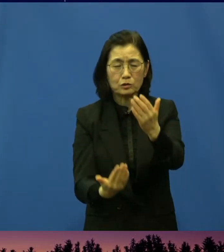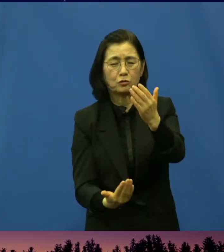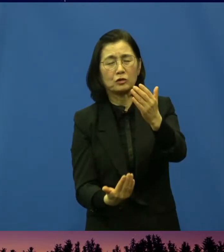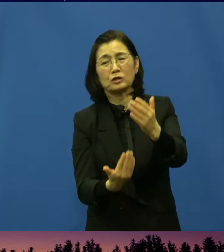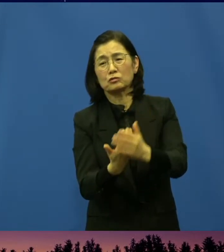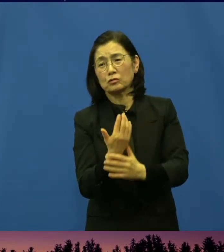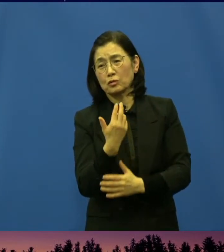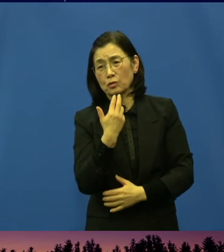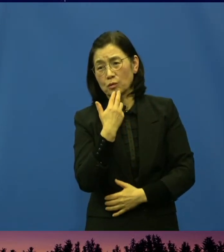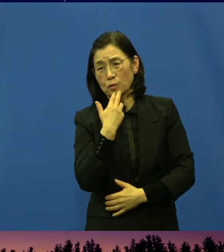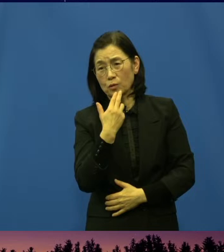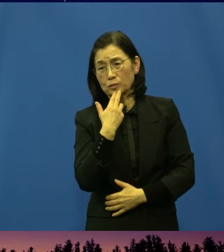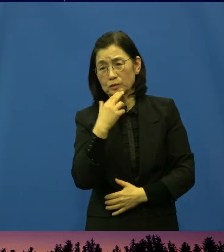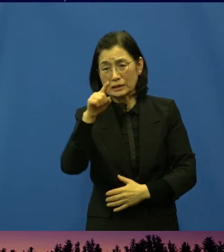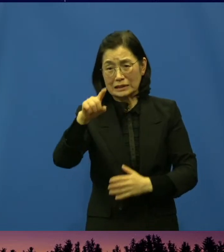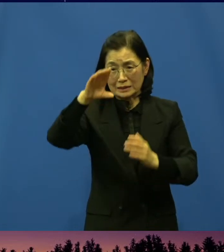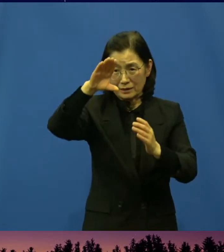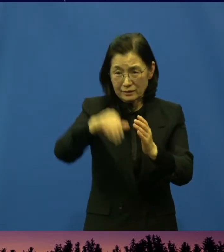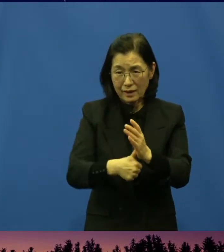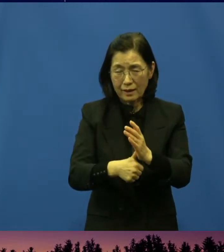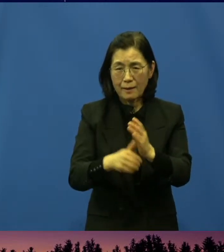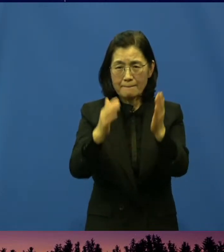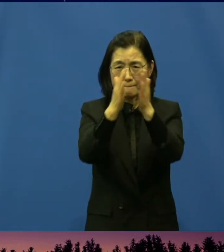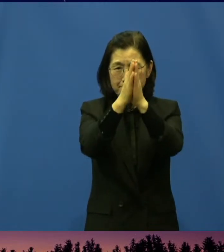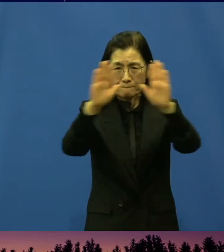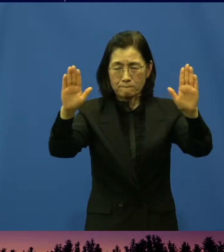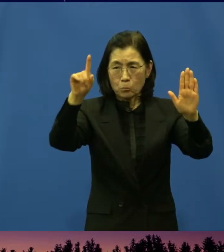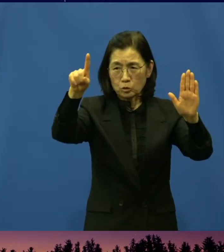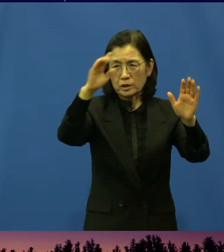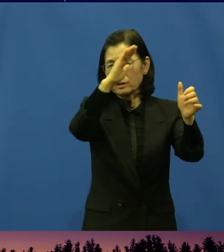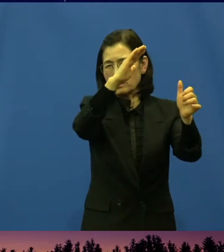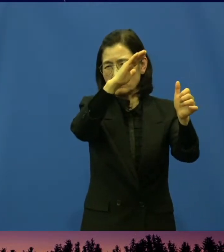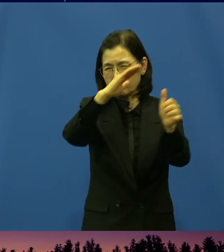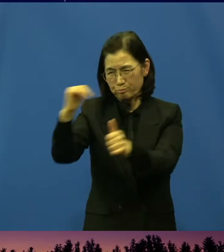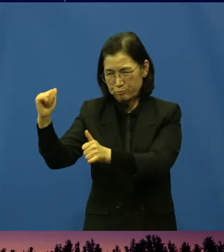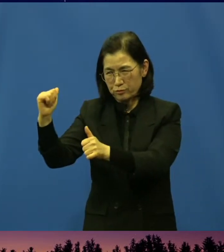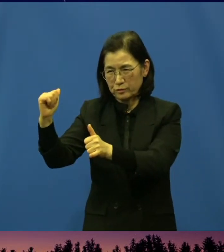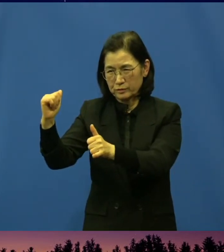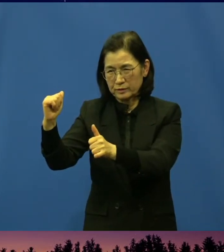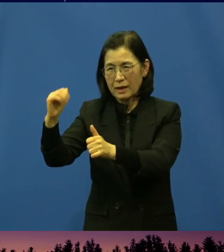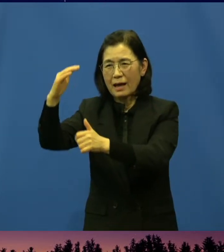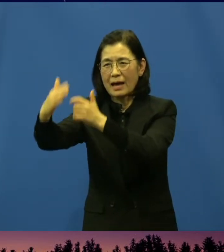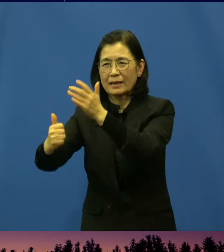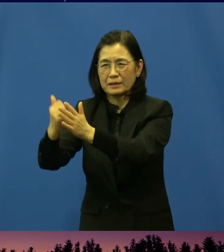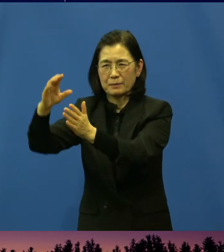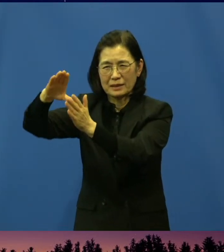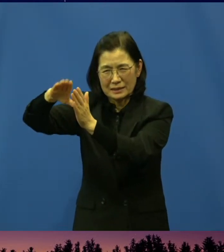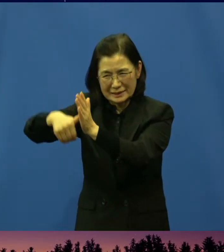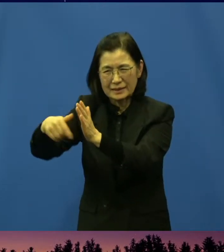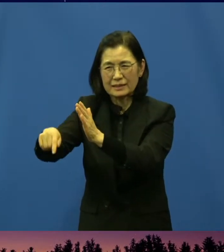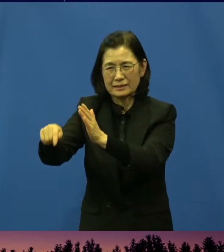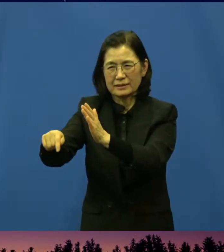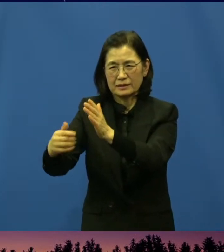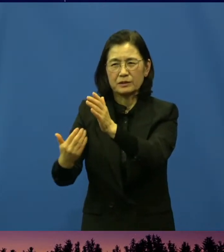같은데 하나님 모세를 부르신잖아요. 그죠? 그게 카이로스예요.